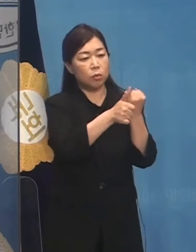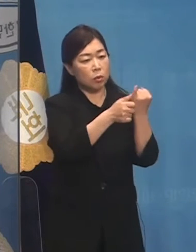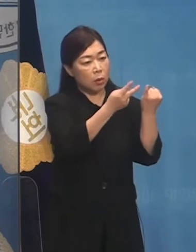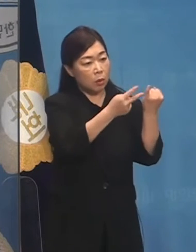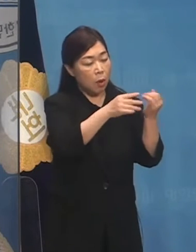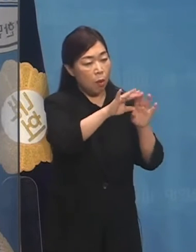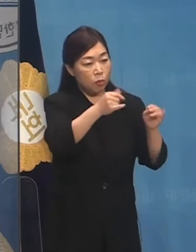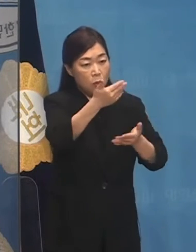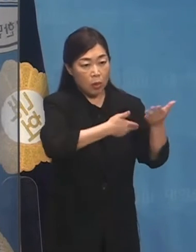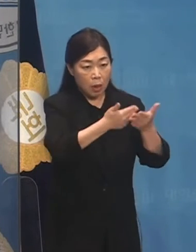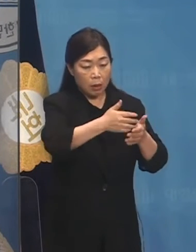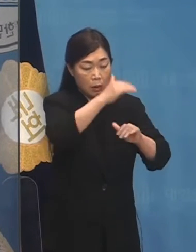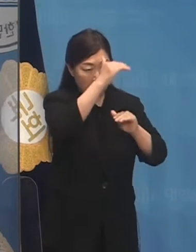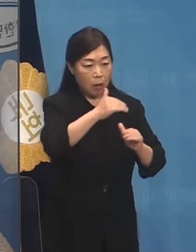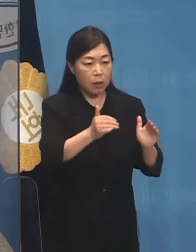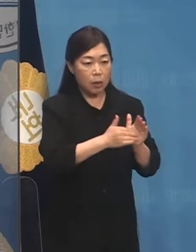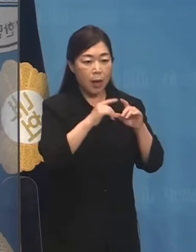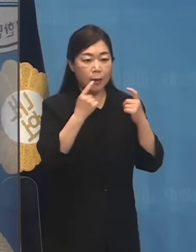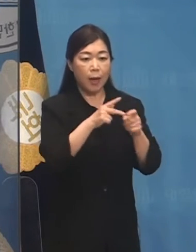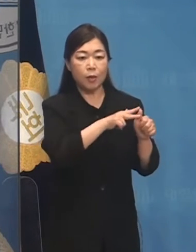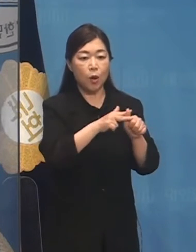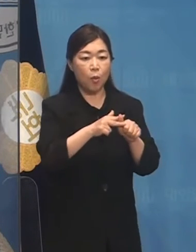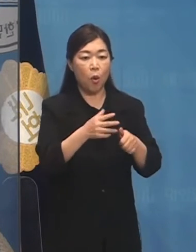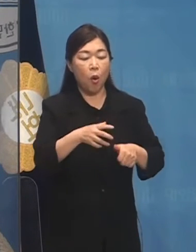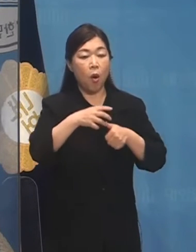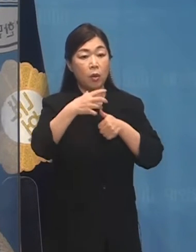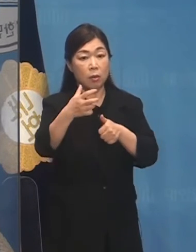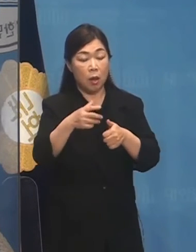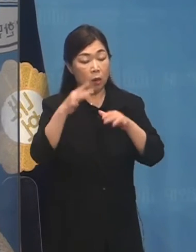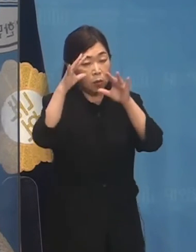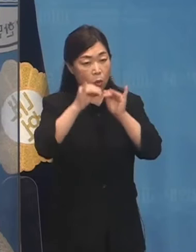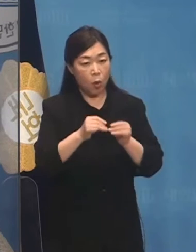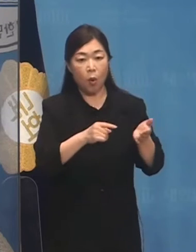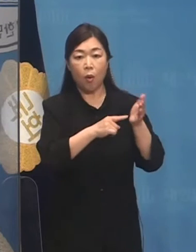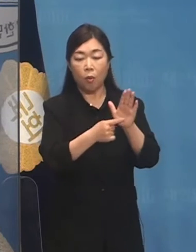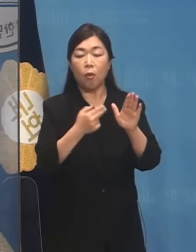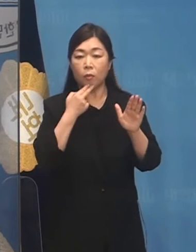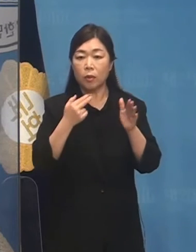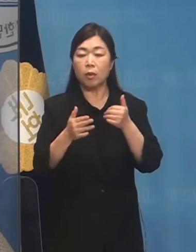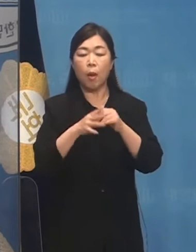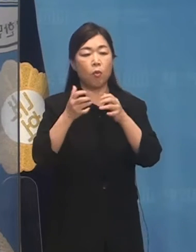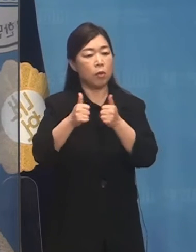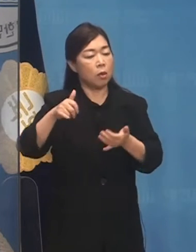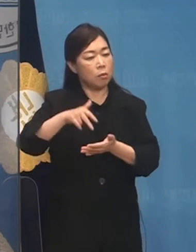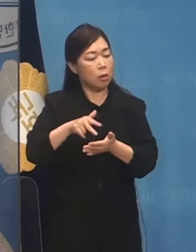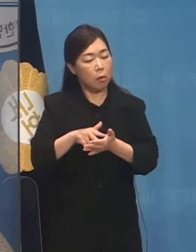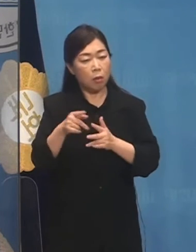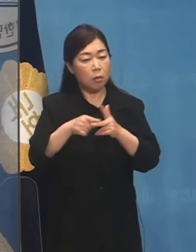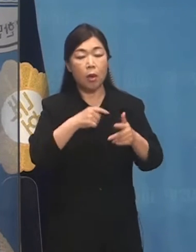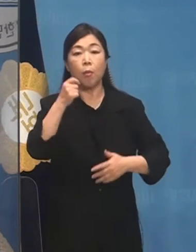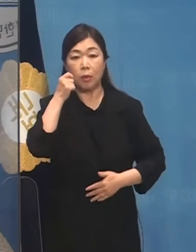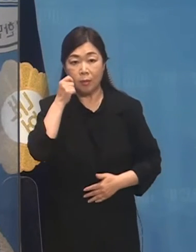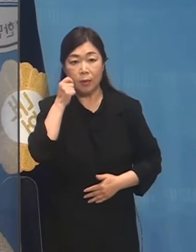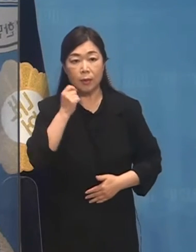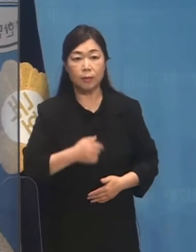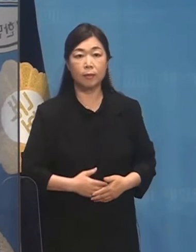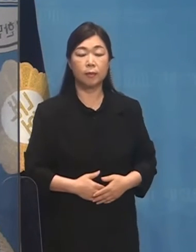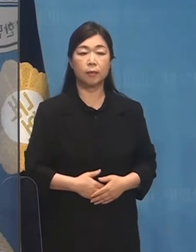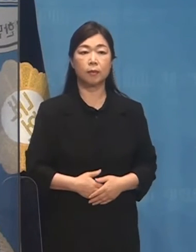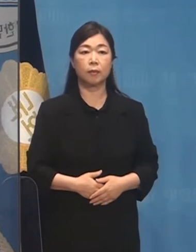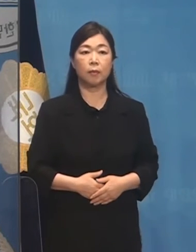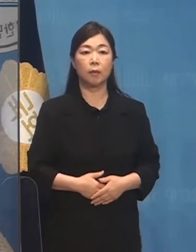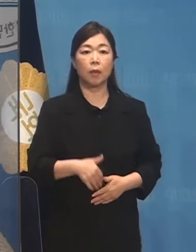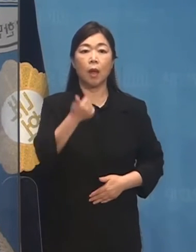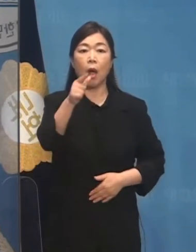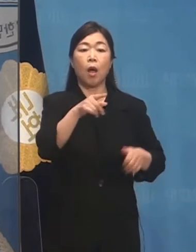거래 내역조차 개인정보 제공 미동의로 안 내는 것을 국민들이 납득할 수 있겠습니까?